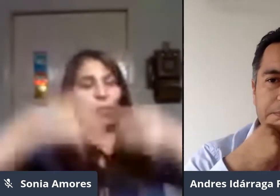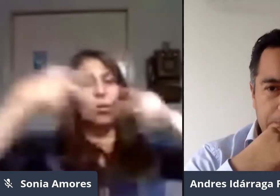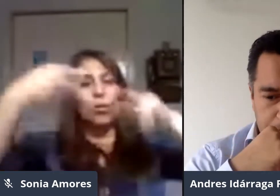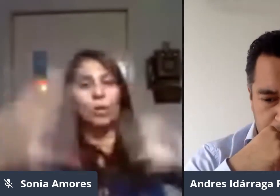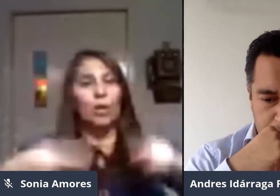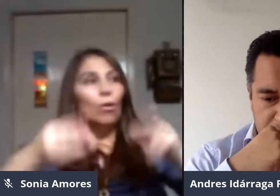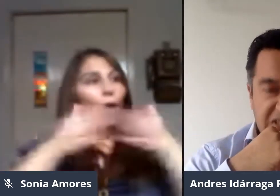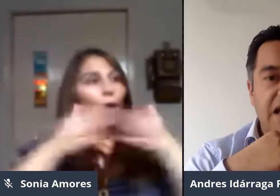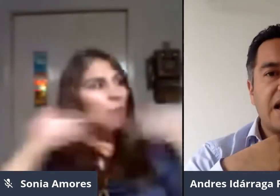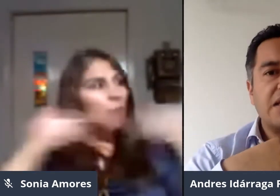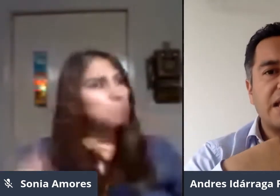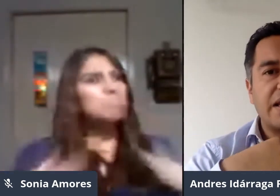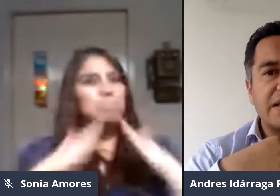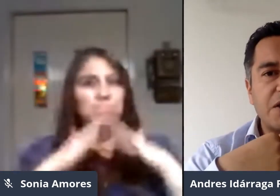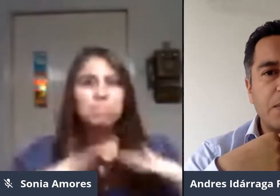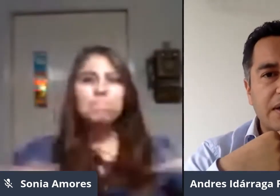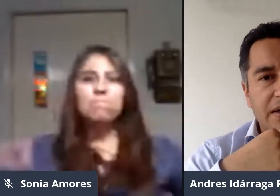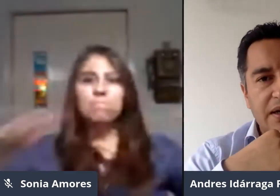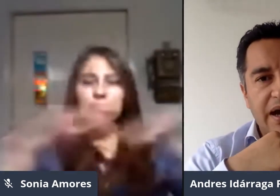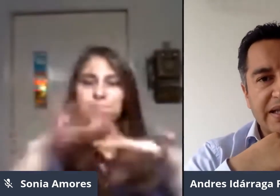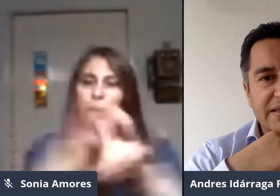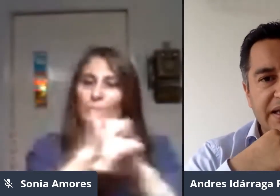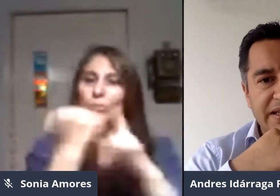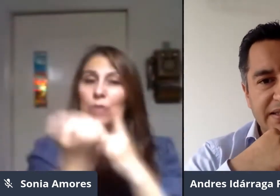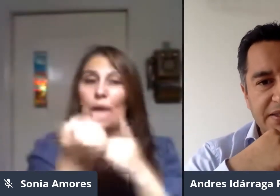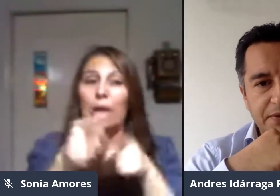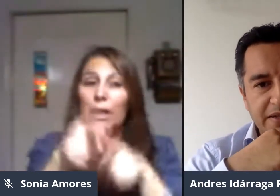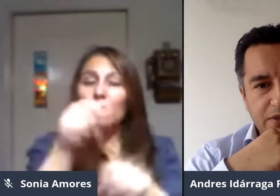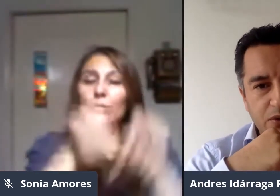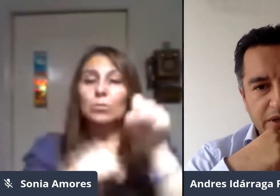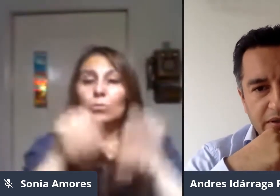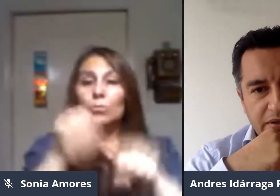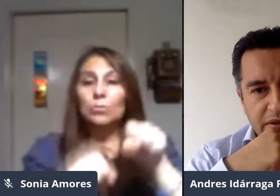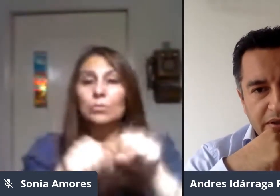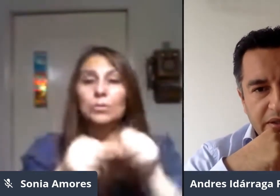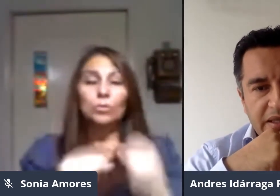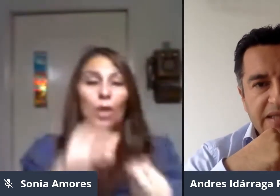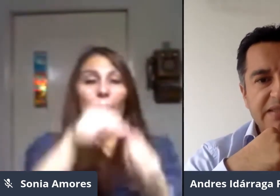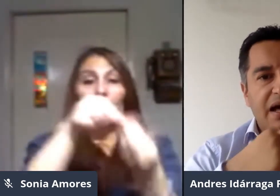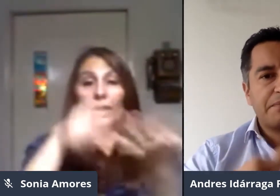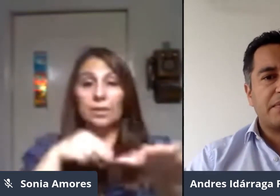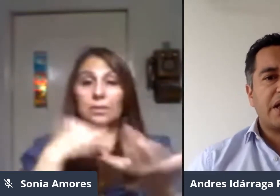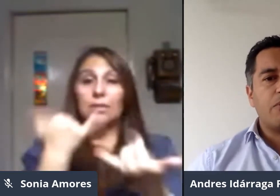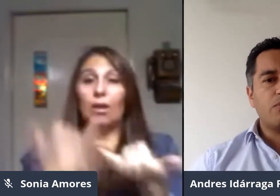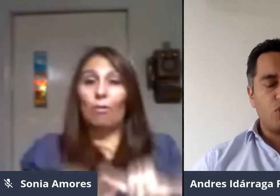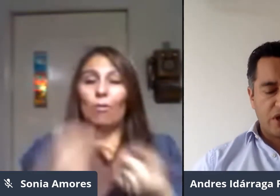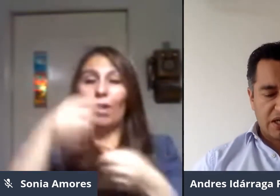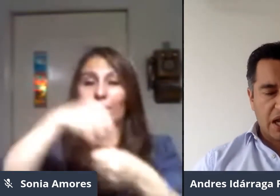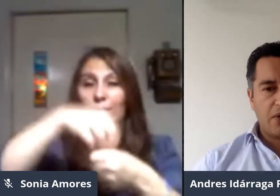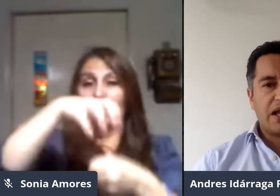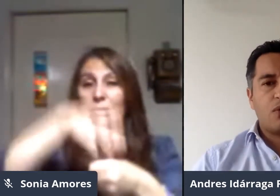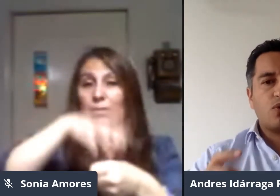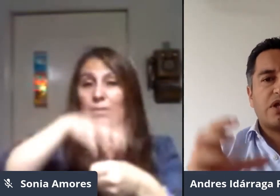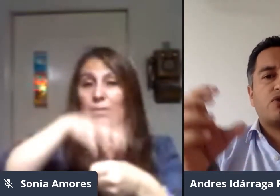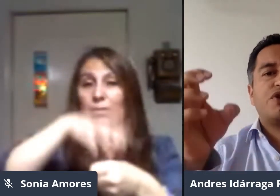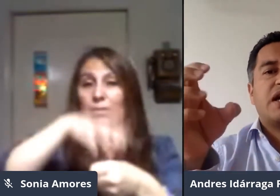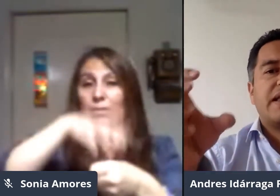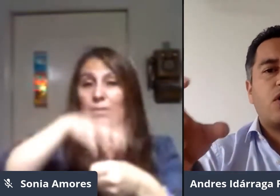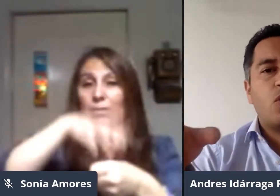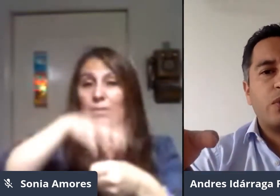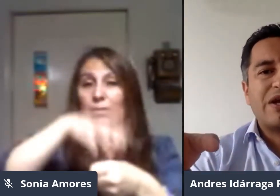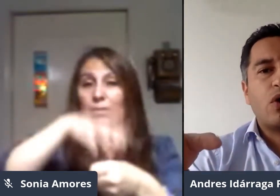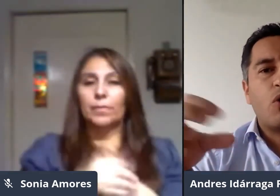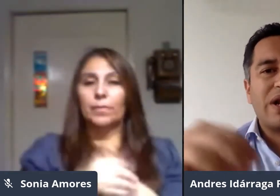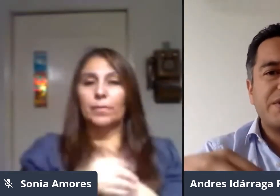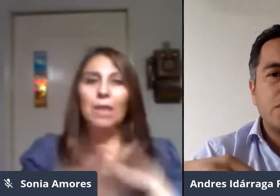digamos, ser la alternativa a esta crisis civilizatoria, que está, digamos, muy en clave de la voluntad